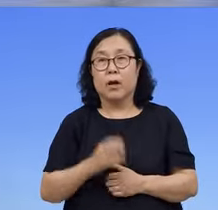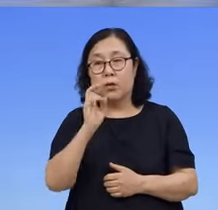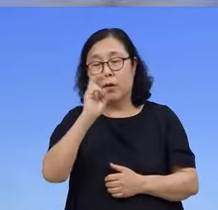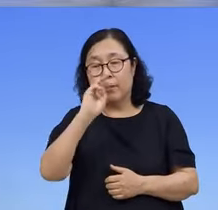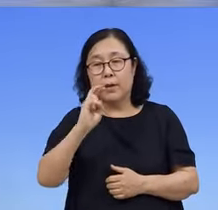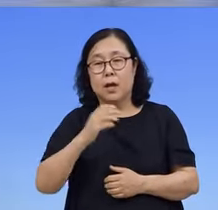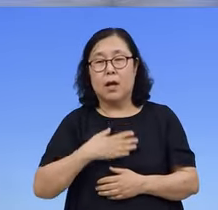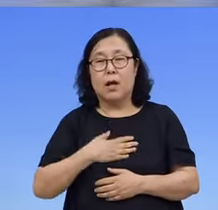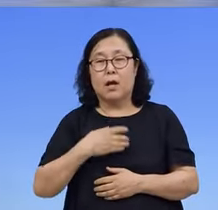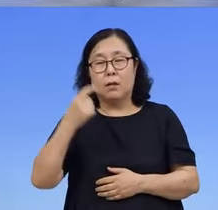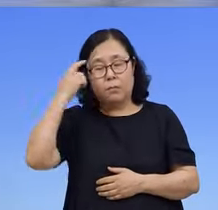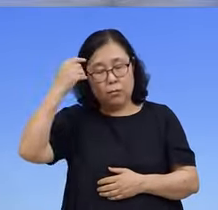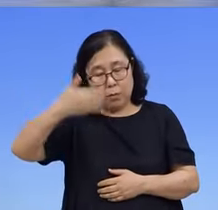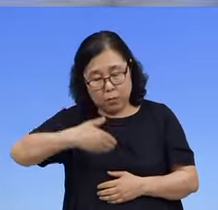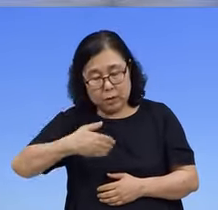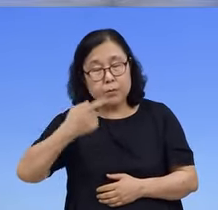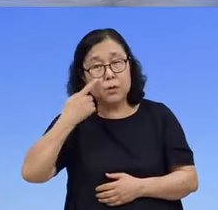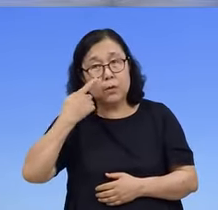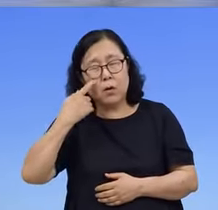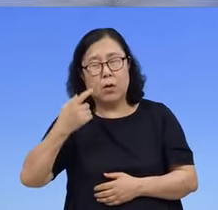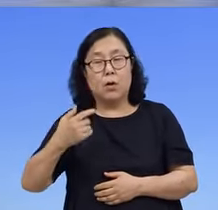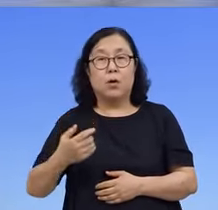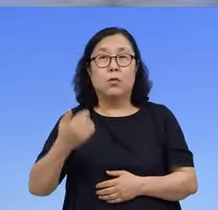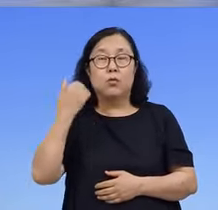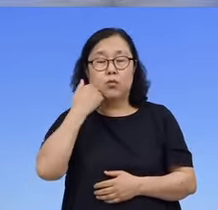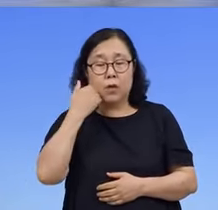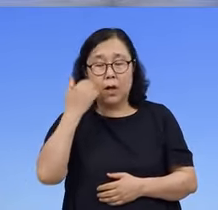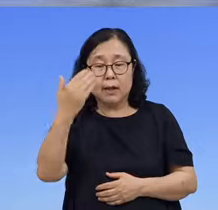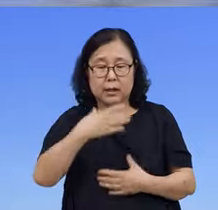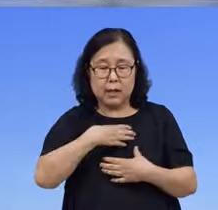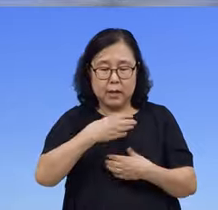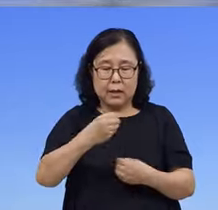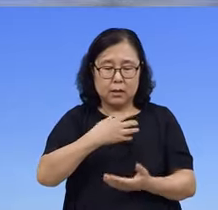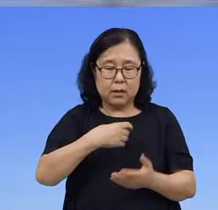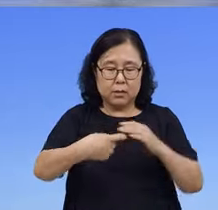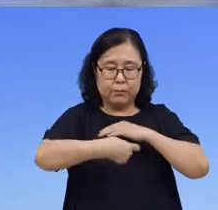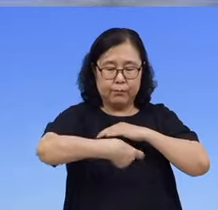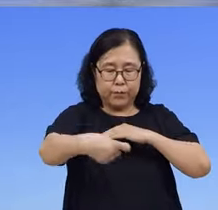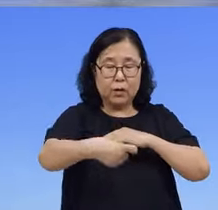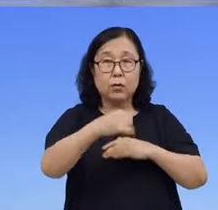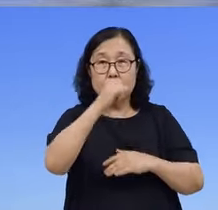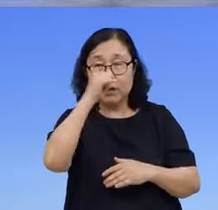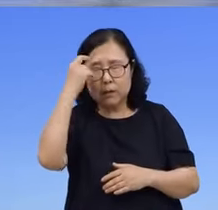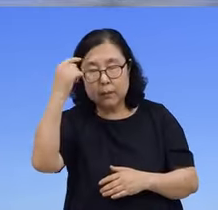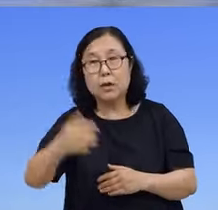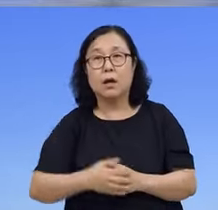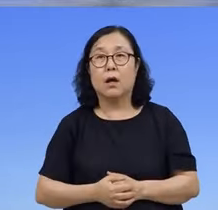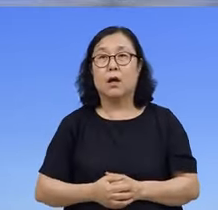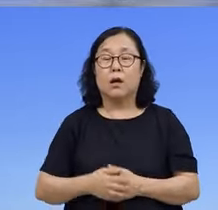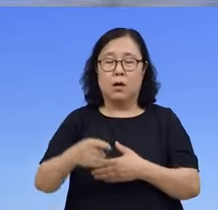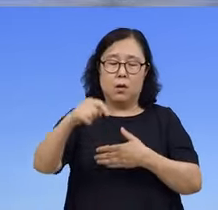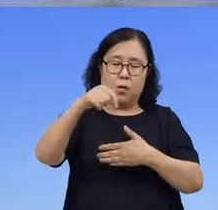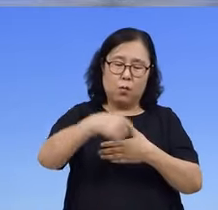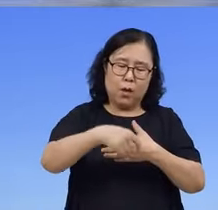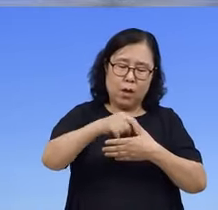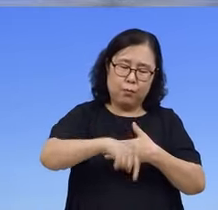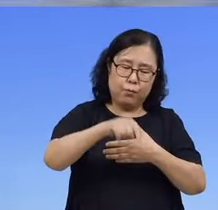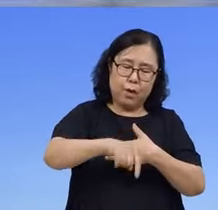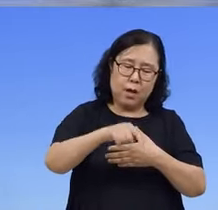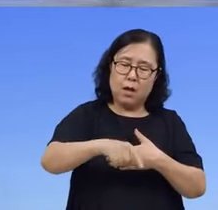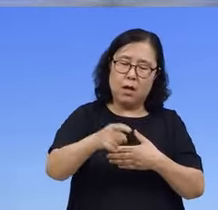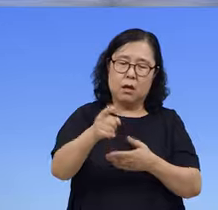질문하세요. 여러분, 안식을 빼앗는 건 무엇입니까? 누가 여러분의 안식을 지금 도둑질하고 있습니까? 외부의